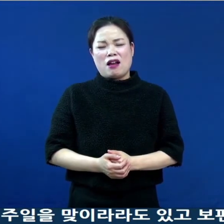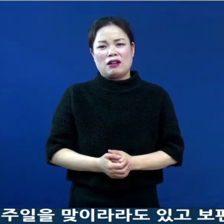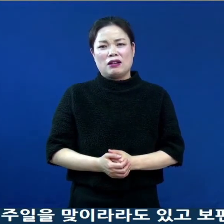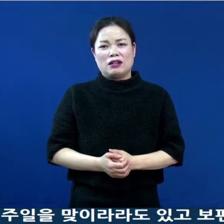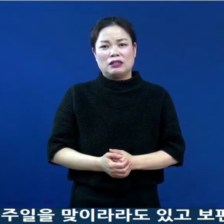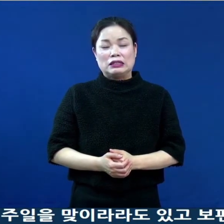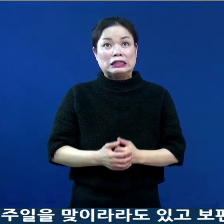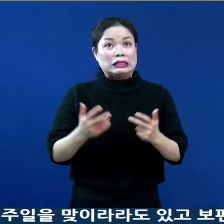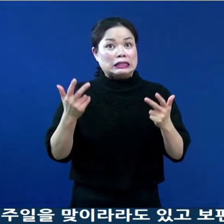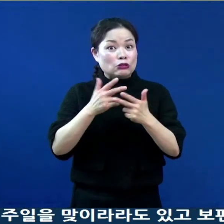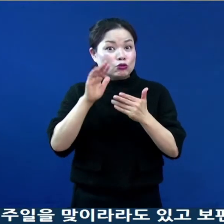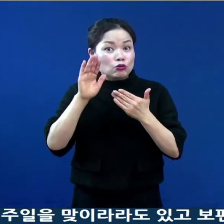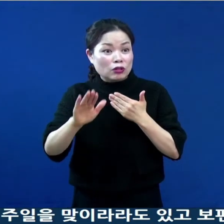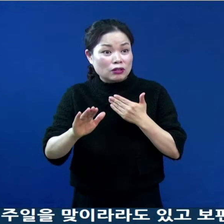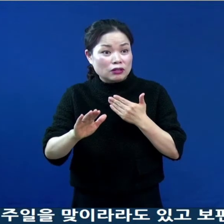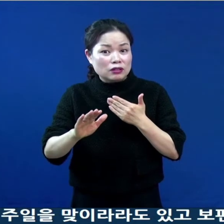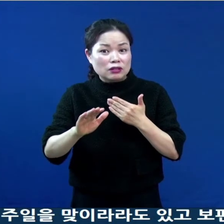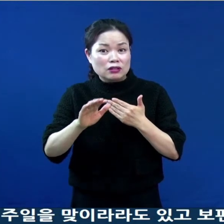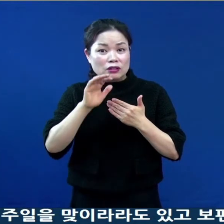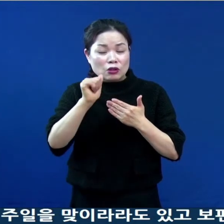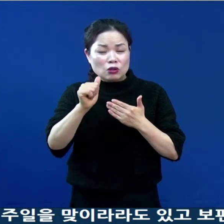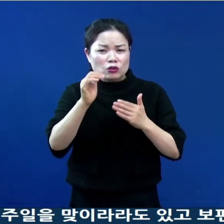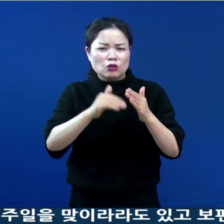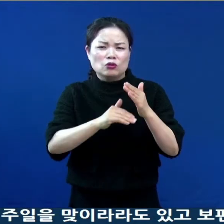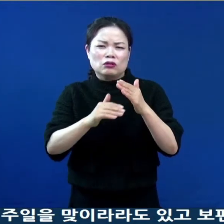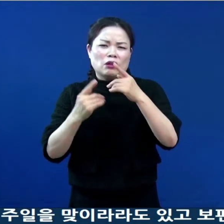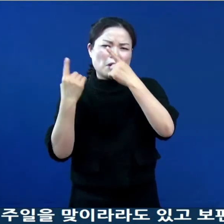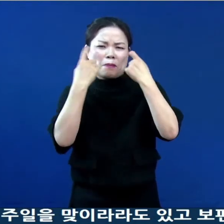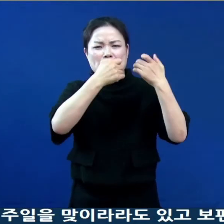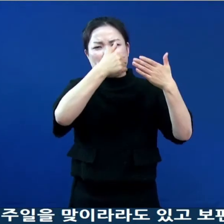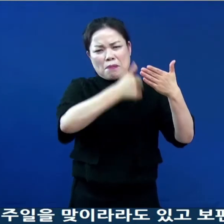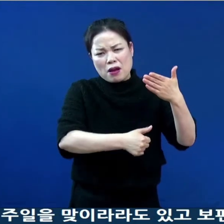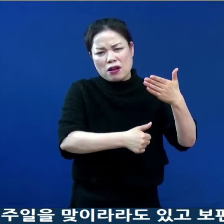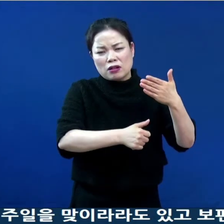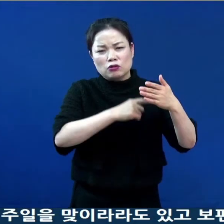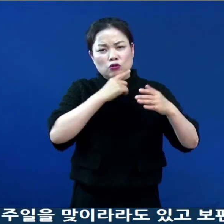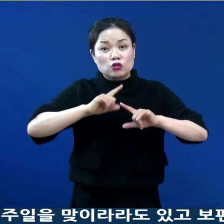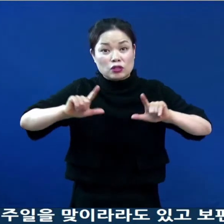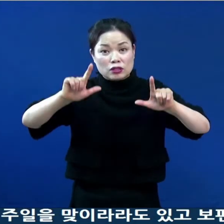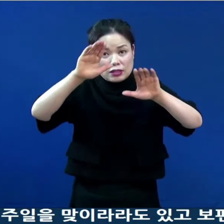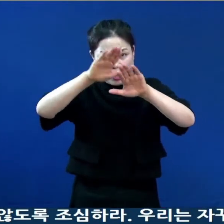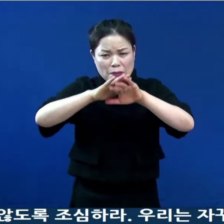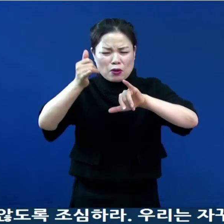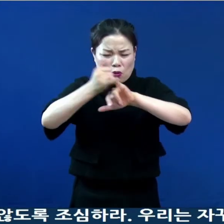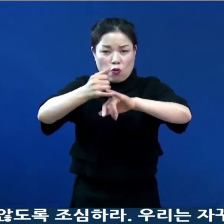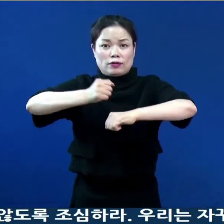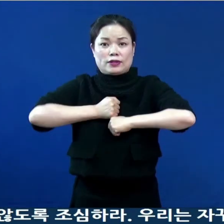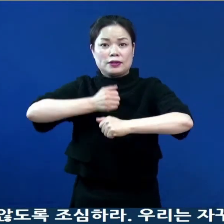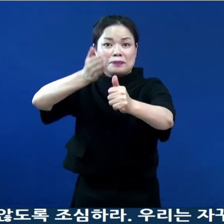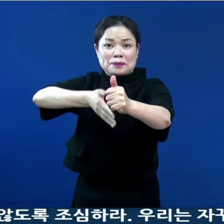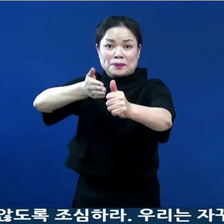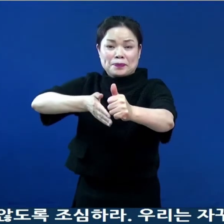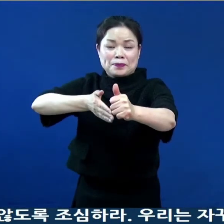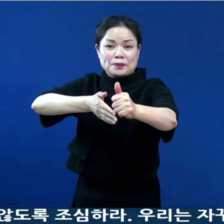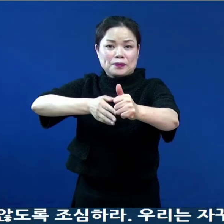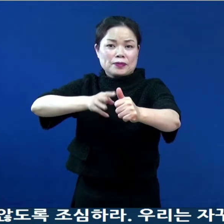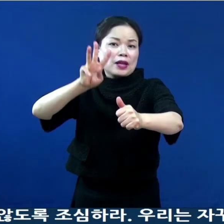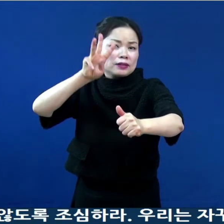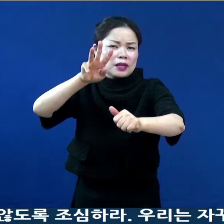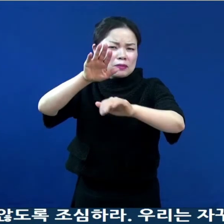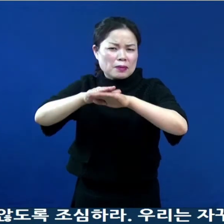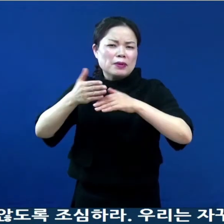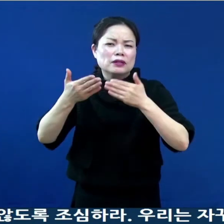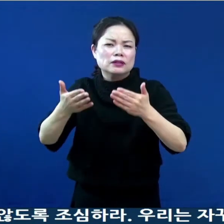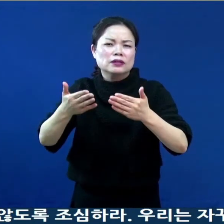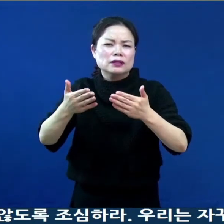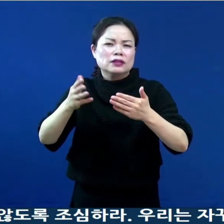3일만, 일주일 지나면 절대 다수 성도님들은 미끄러져 나가요. 그래서 주일 예배 꼭 지켜야 됩니다. 3일 예배도 우리가 드려야 되는